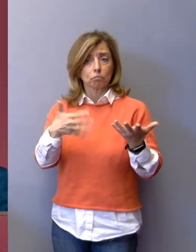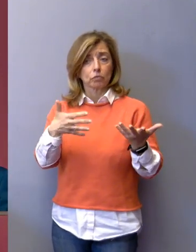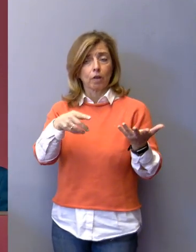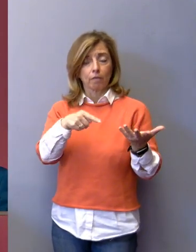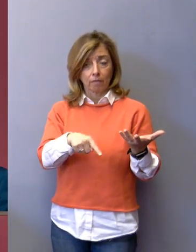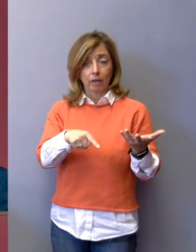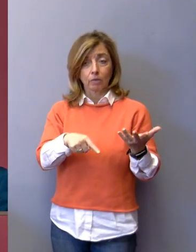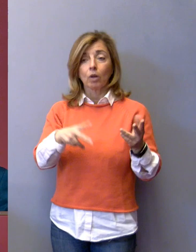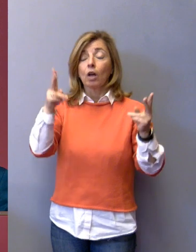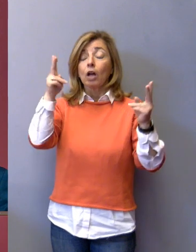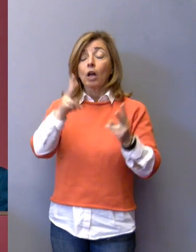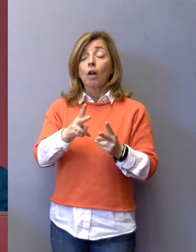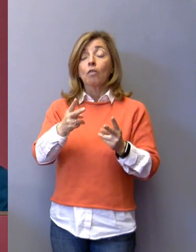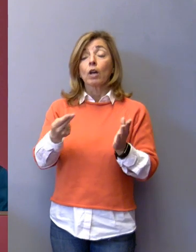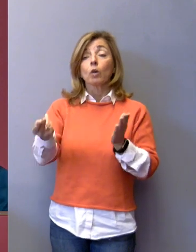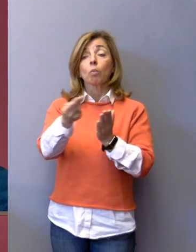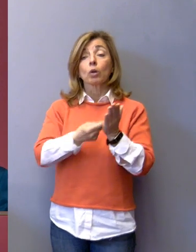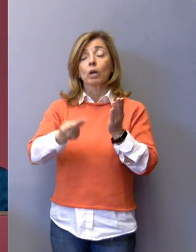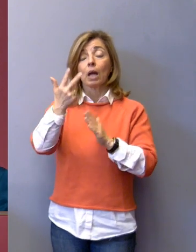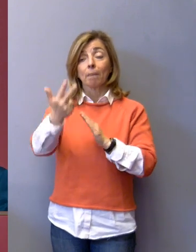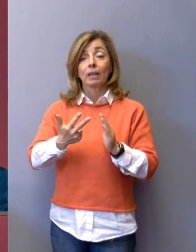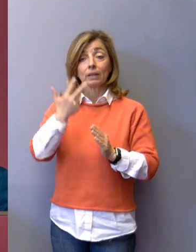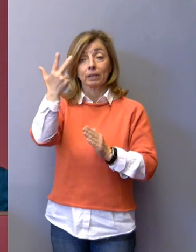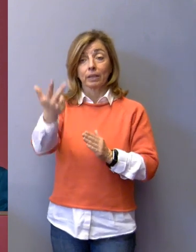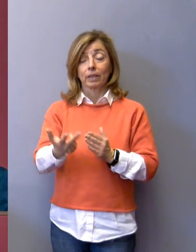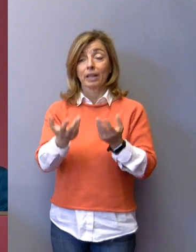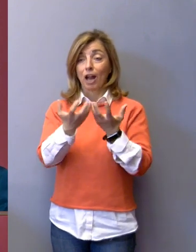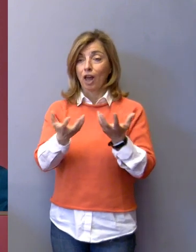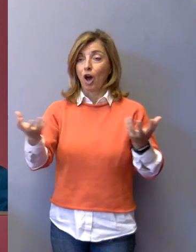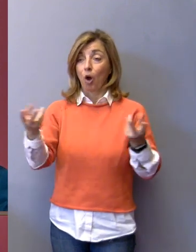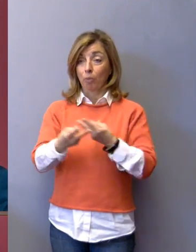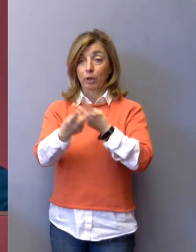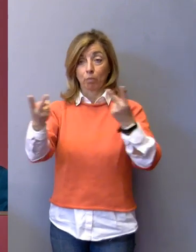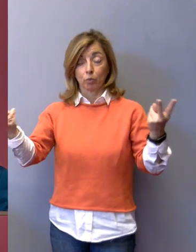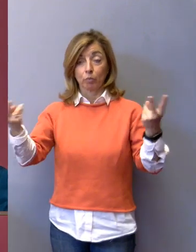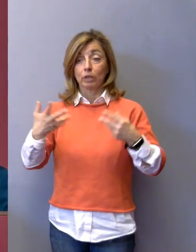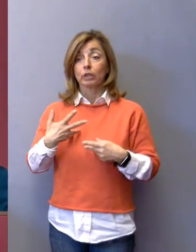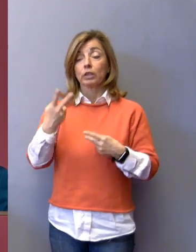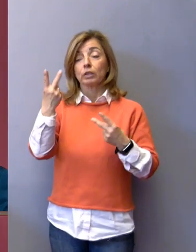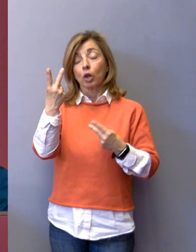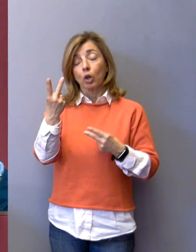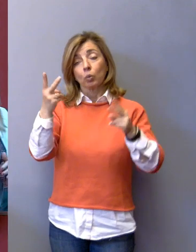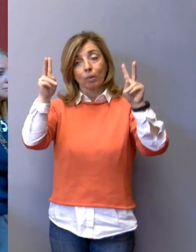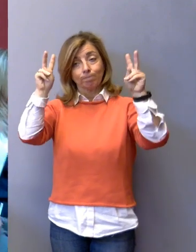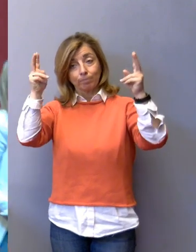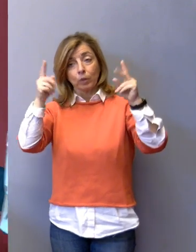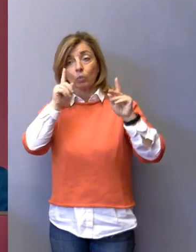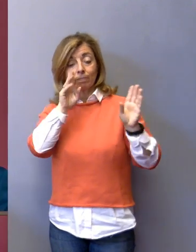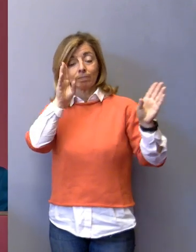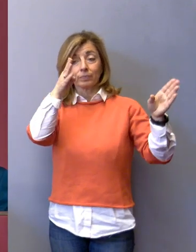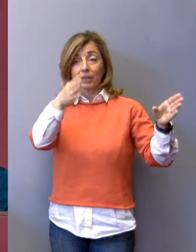triennale delle opere pubbliche noi abbiamo due titoli che riguardano Villa Gruber e che sono uno